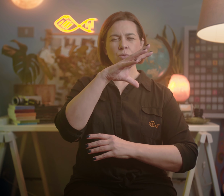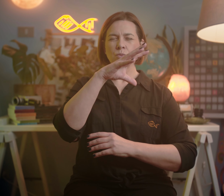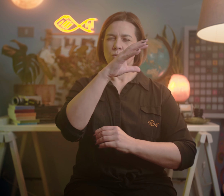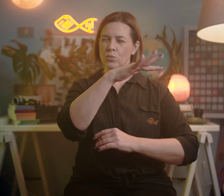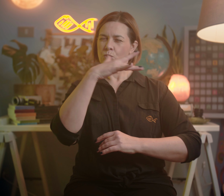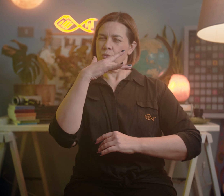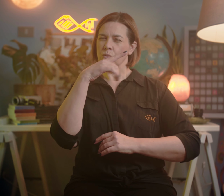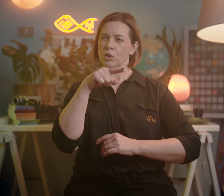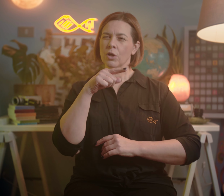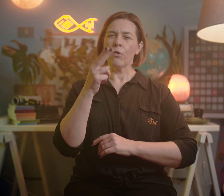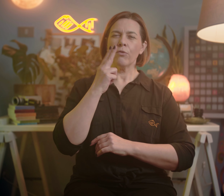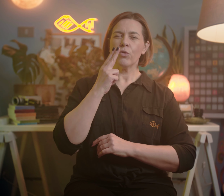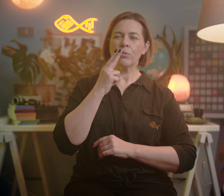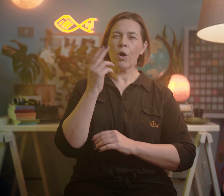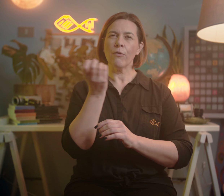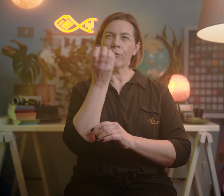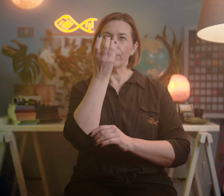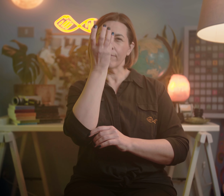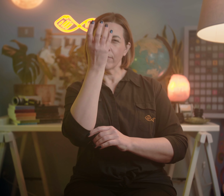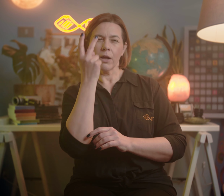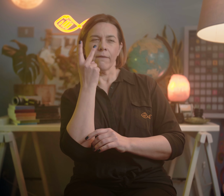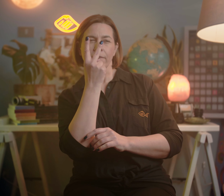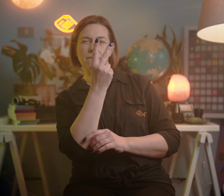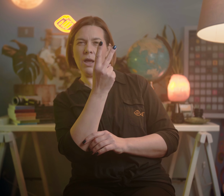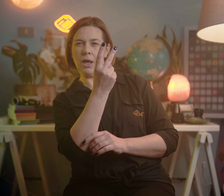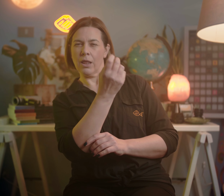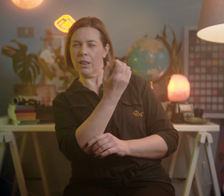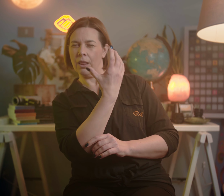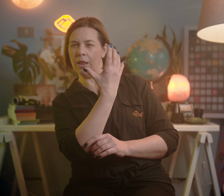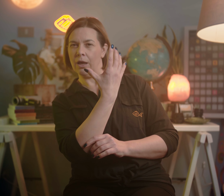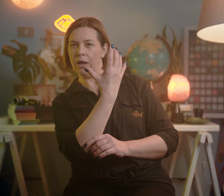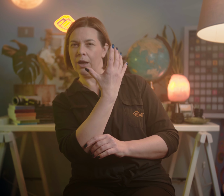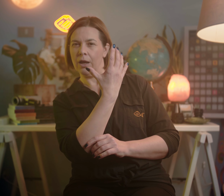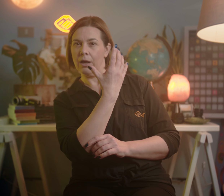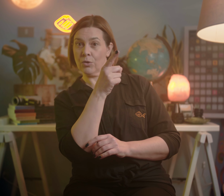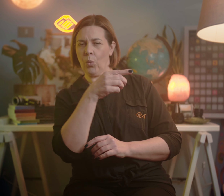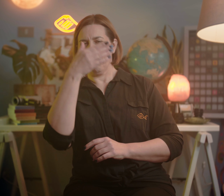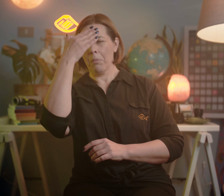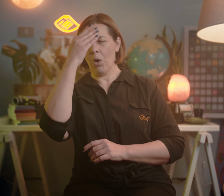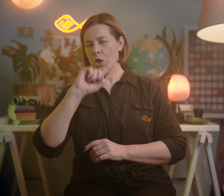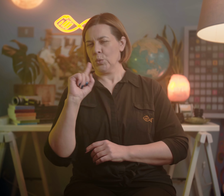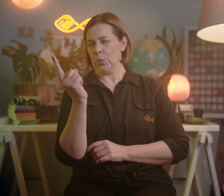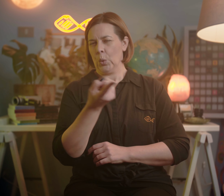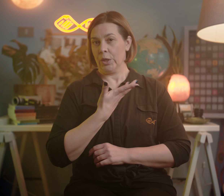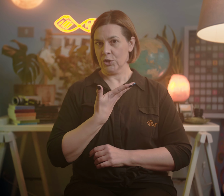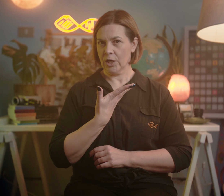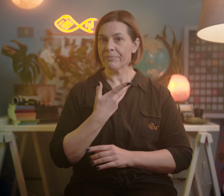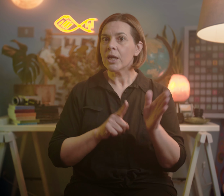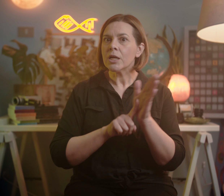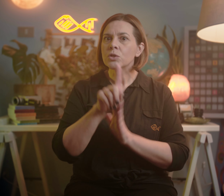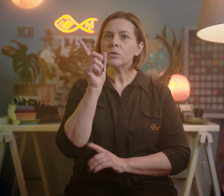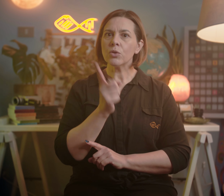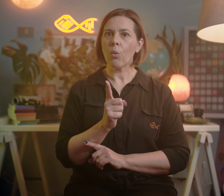sigaretta o un sigaro, il cui fumo danza contro luce. Non è epico? Beh, se pensiamo che il risultato